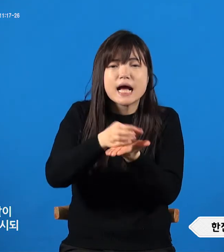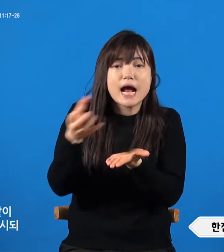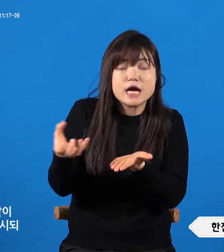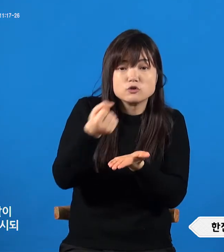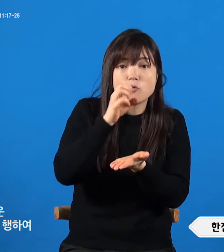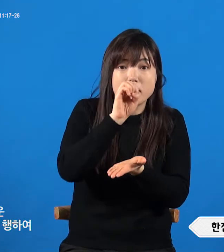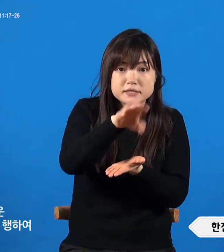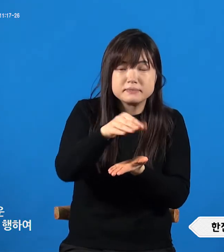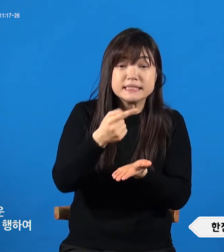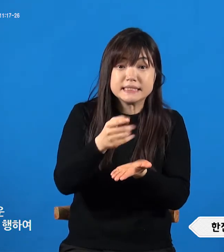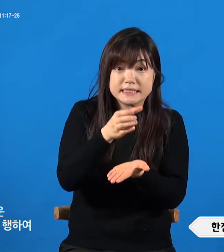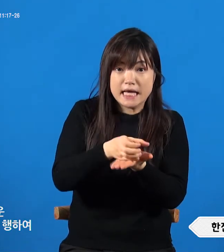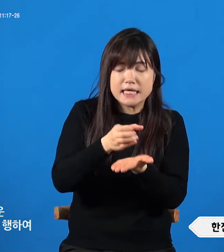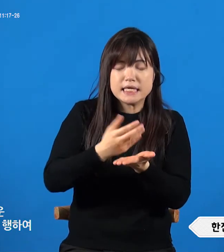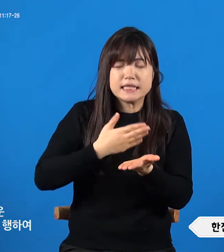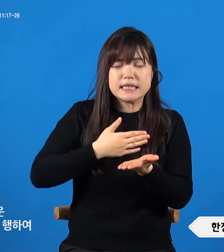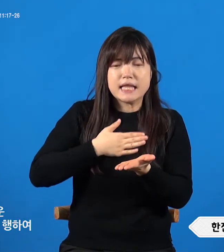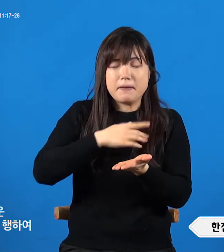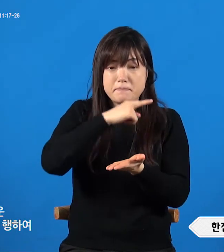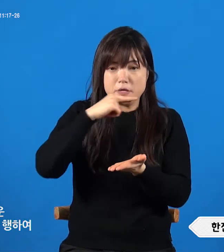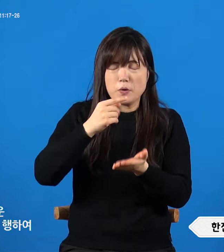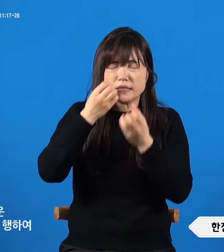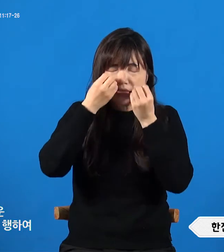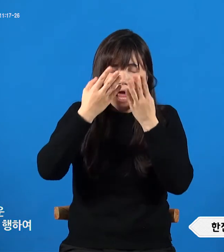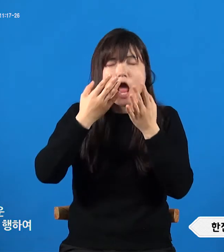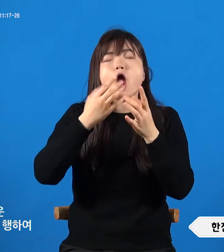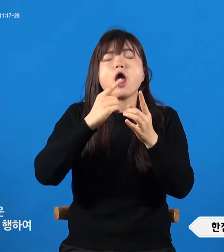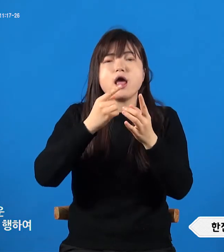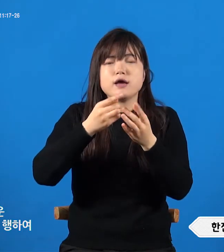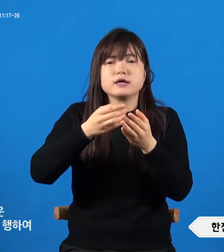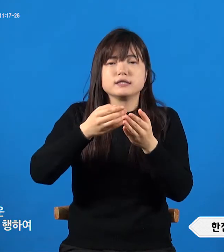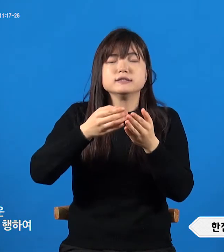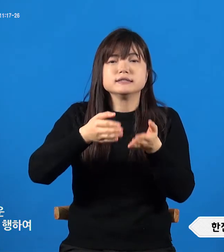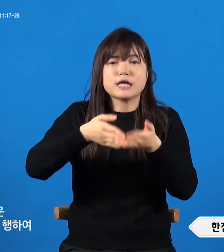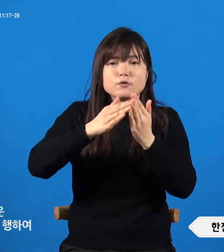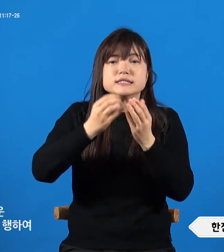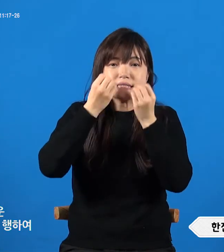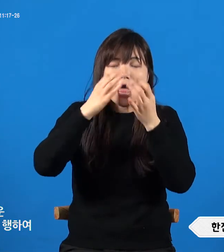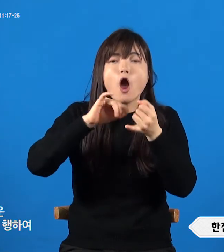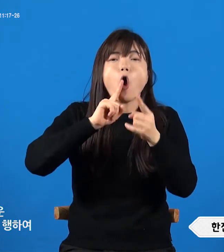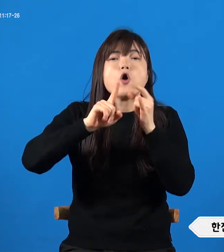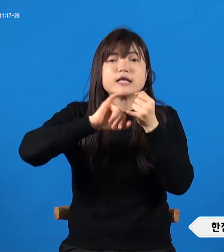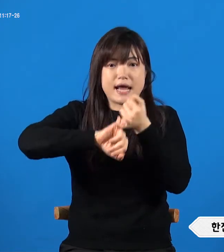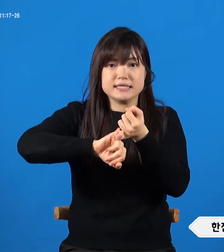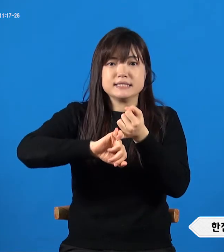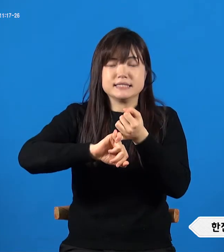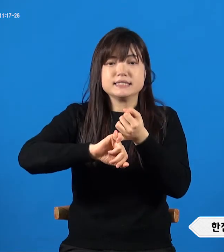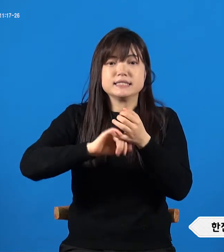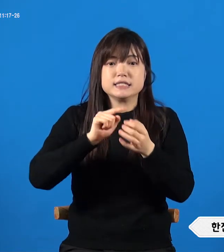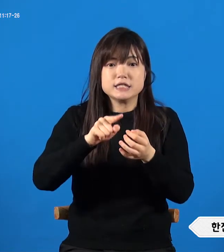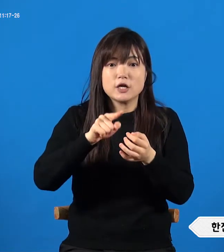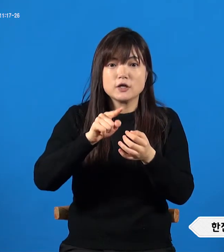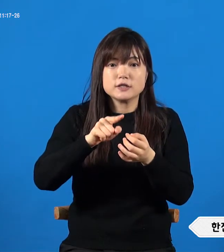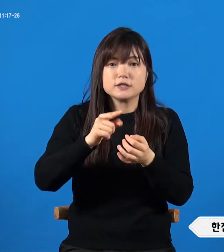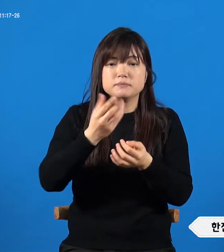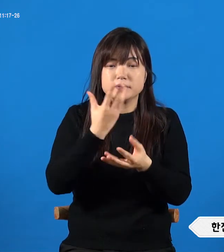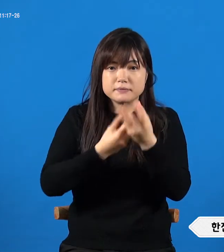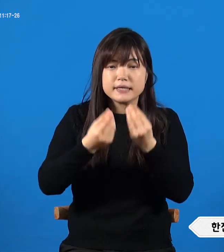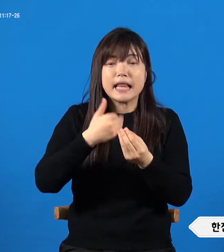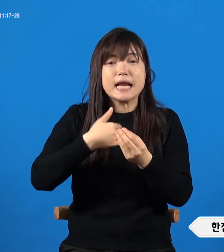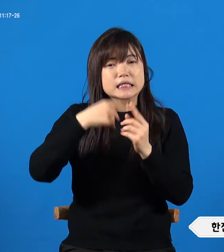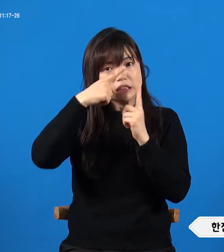잔을 가지시고 이르시되 이 잔은 내 피로 세운 새 언약이니 이것을 행하여 마실 때마다 나를